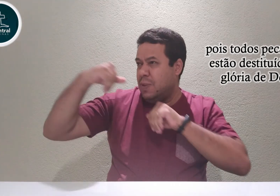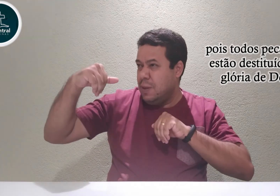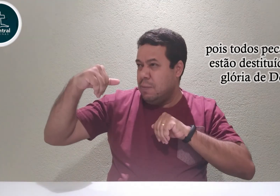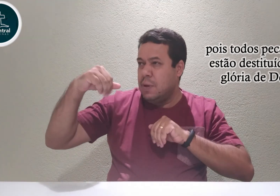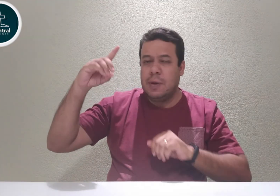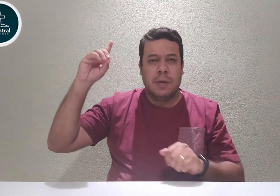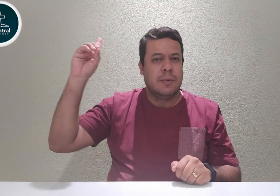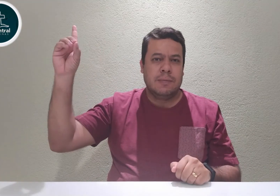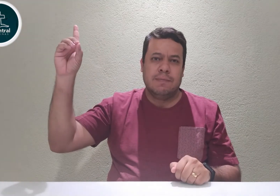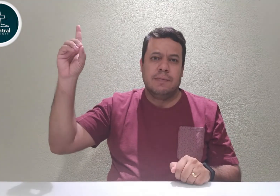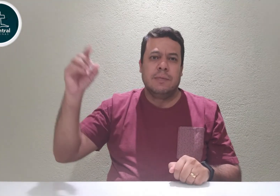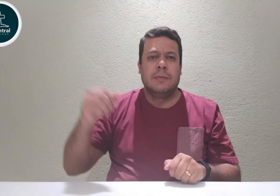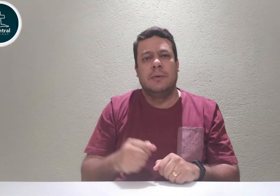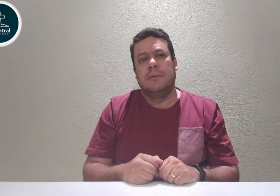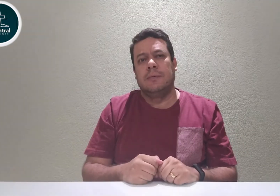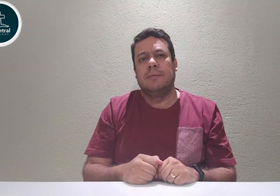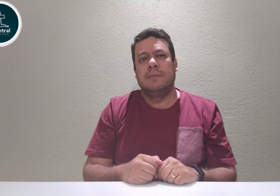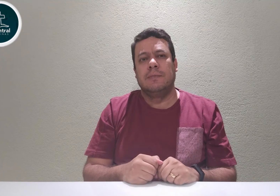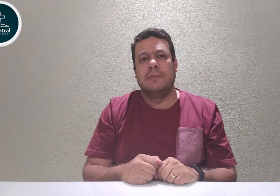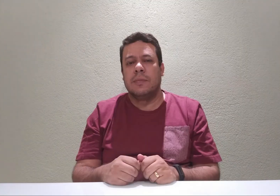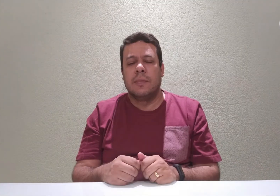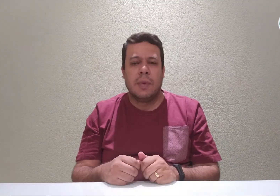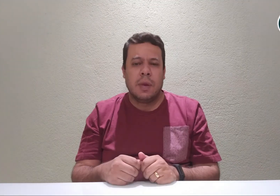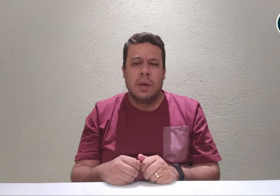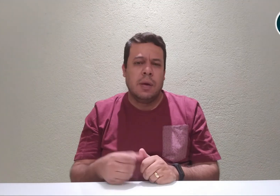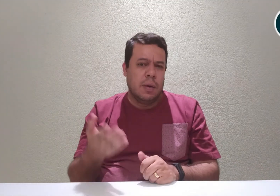e estão destituídos da glória de Deus.